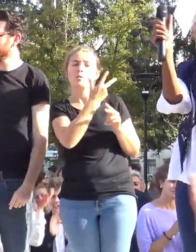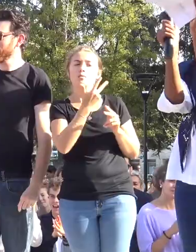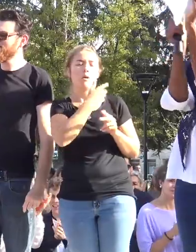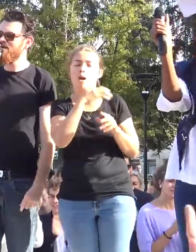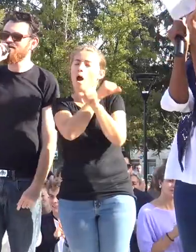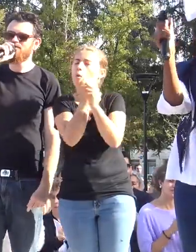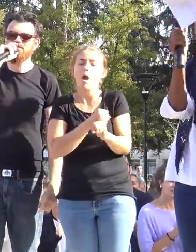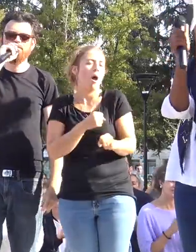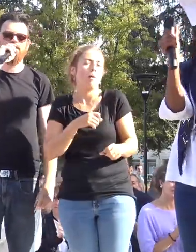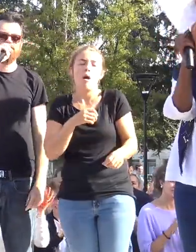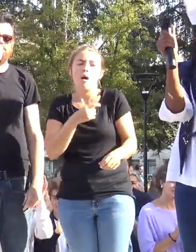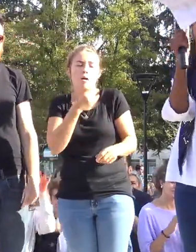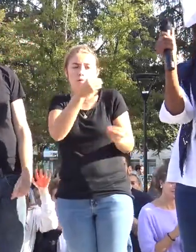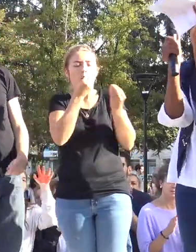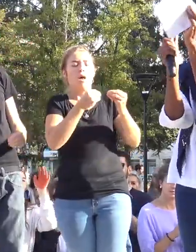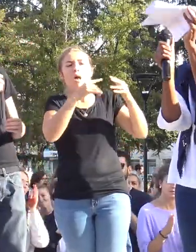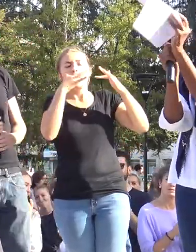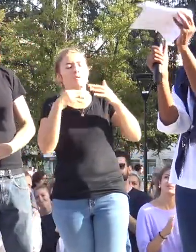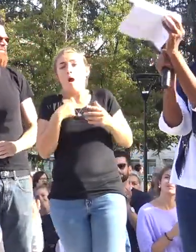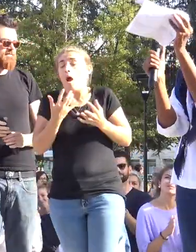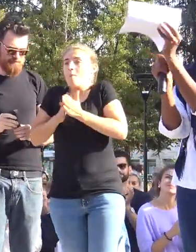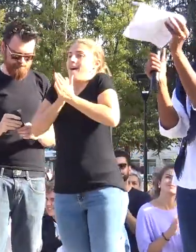exceptionnelles. C'est elles qui nous inspirent. Bravo.